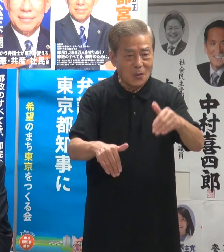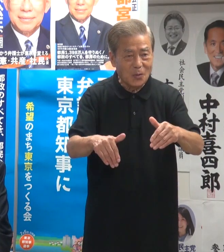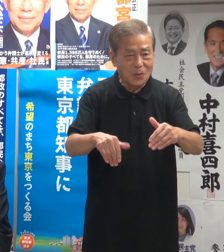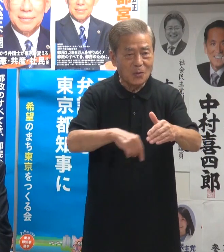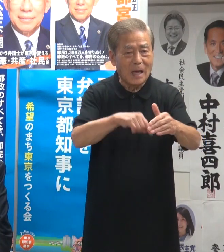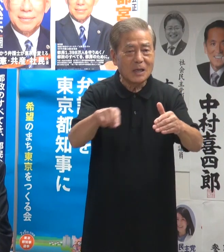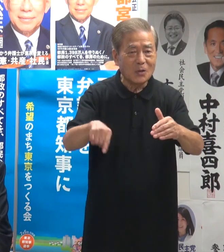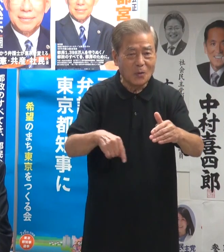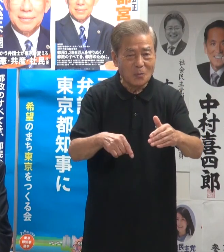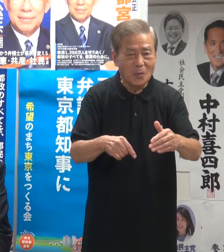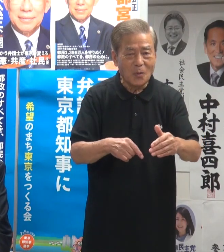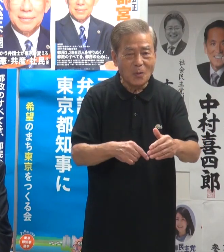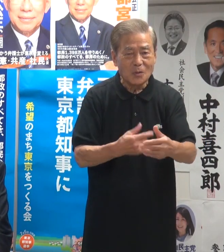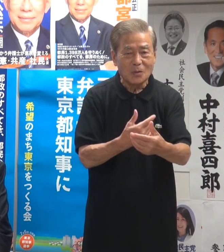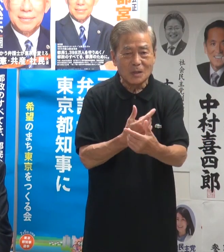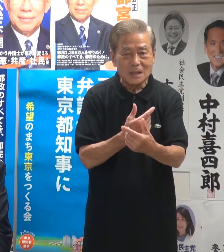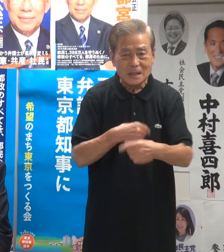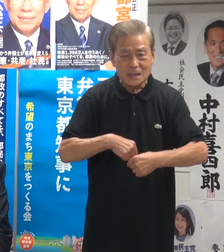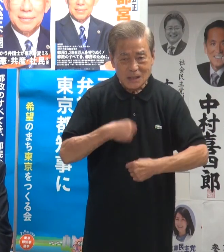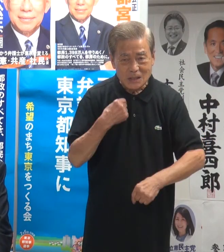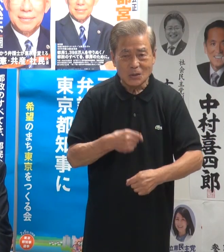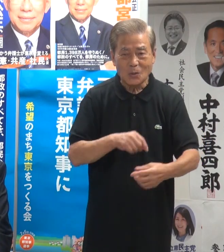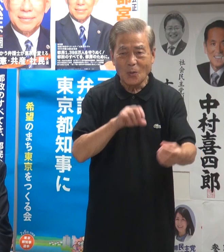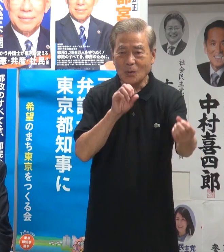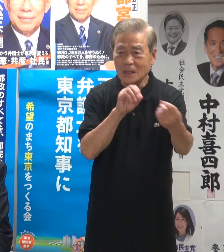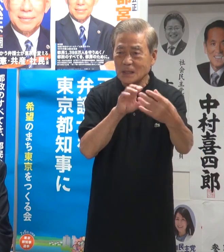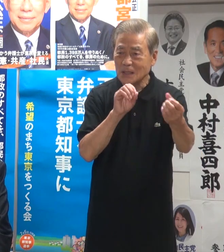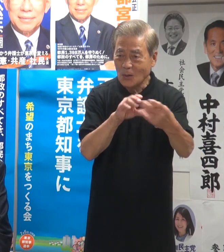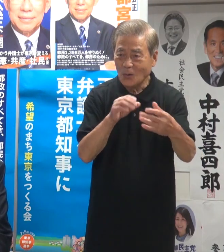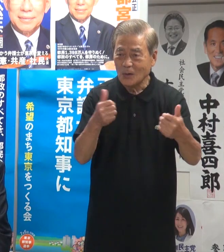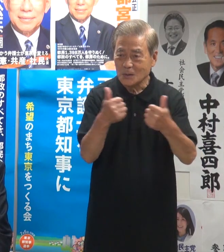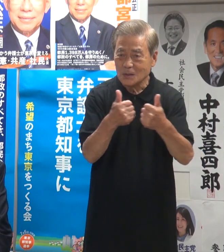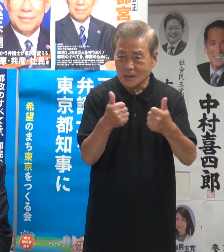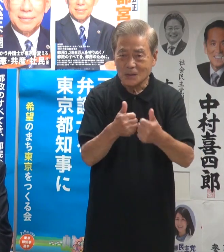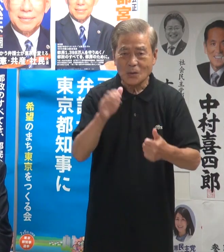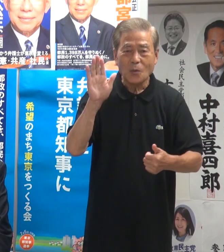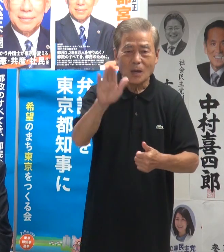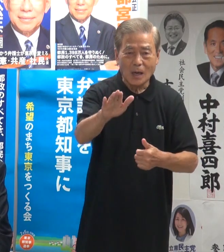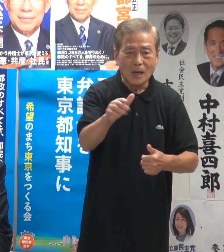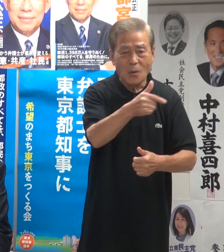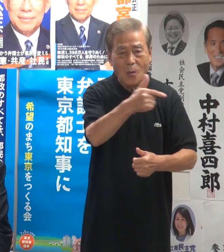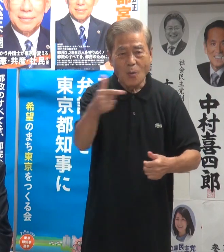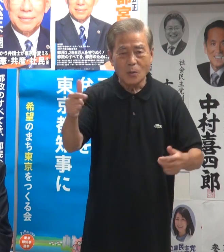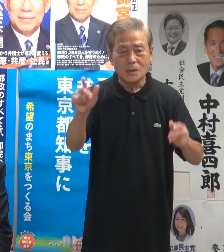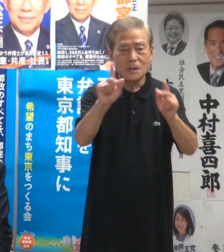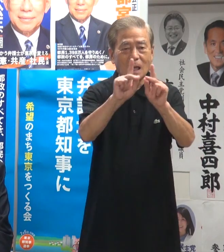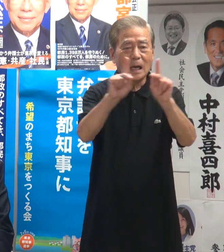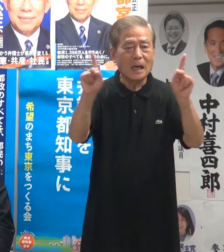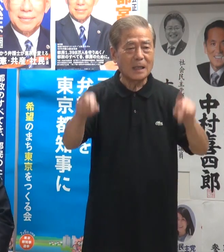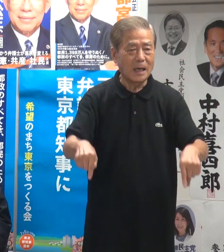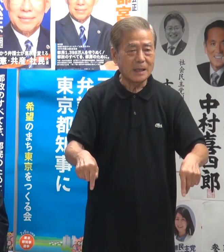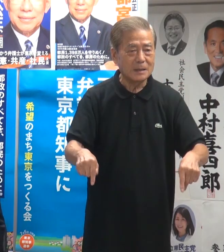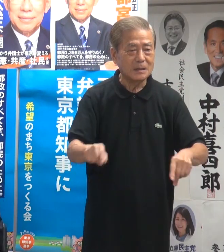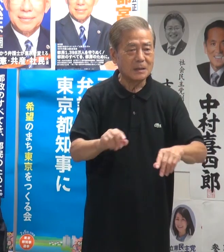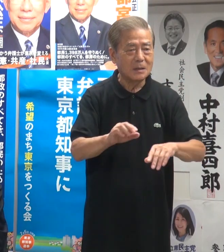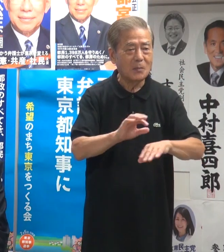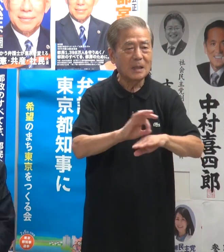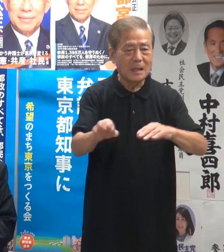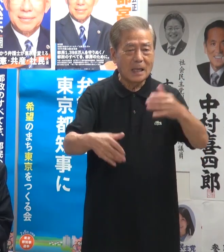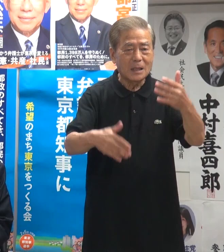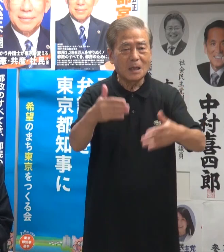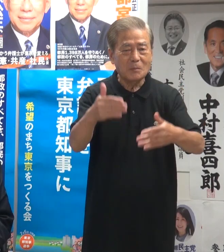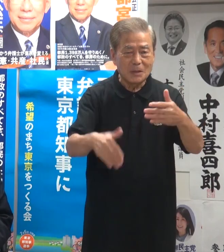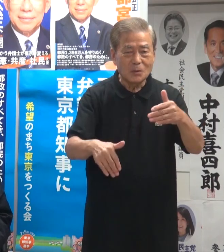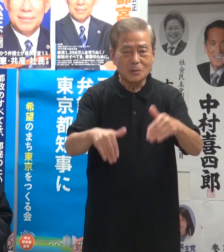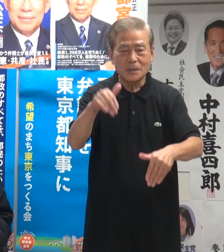する必要があるし、これからあの大きな課題じゃないかと思いますね。メディアとその選挙戦の問題。 ありがとうございます。 よろ